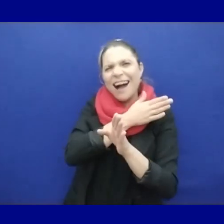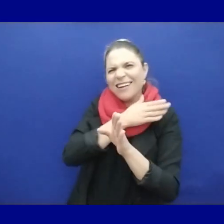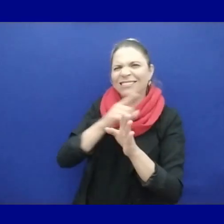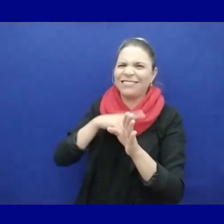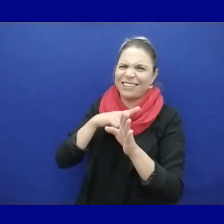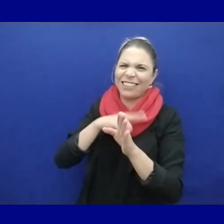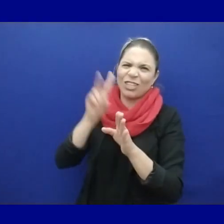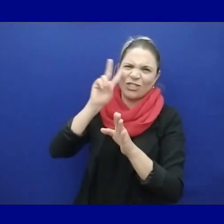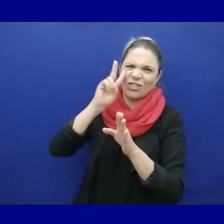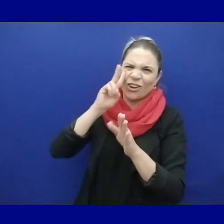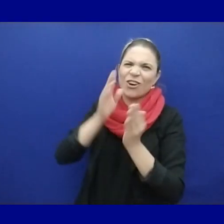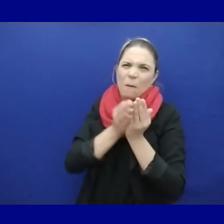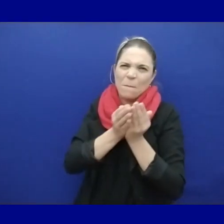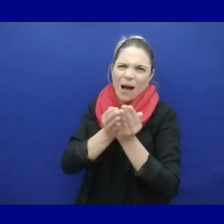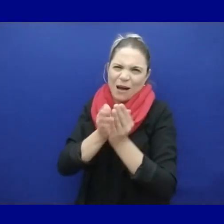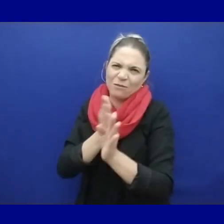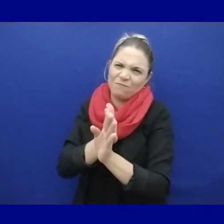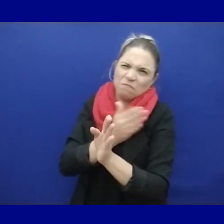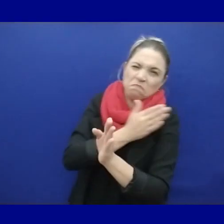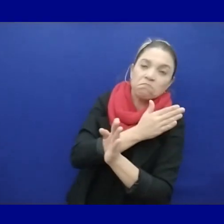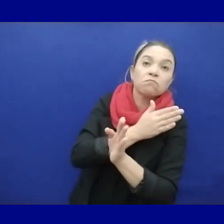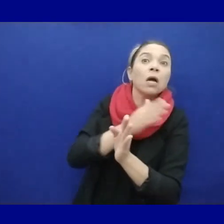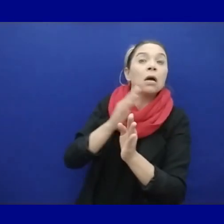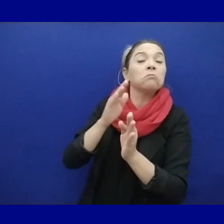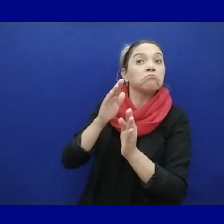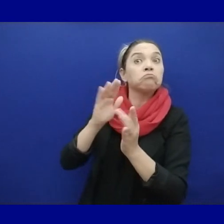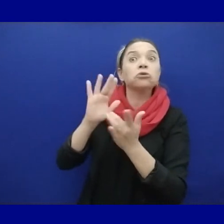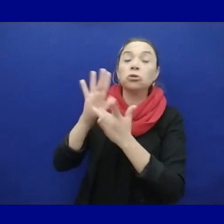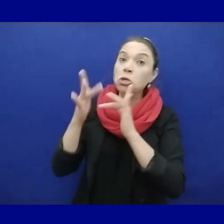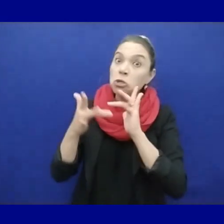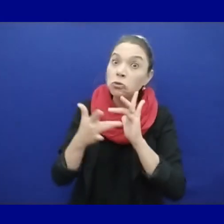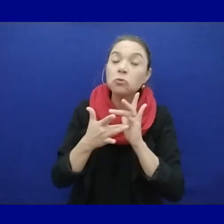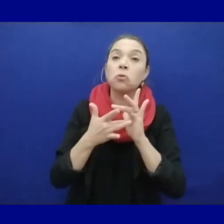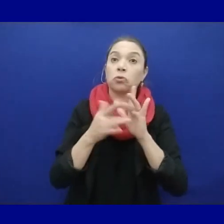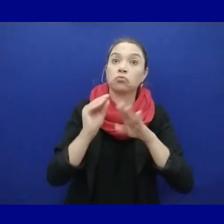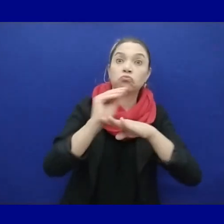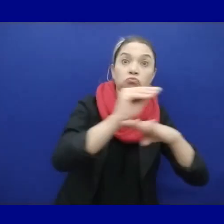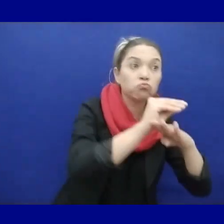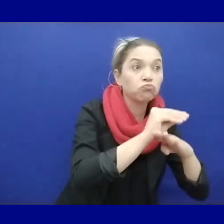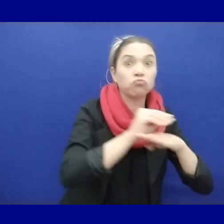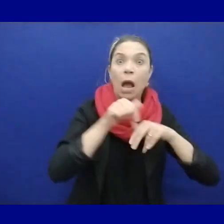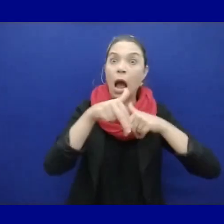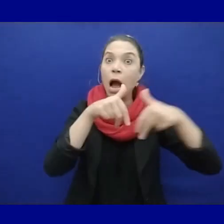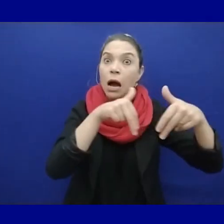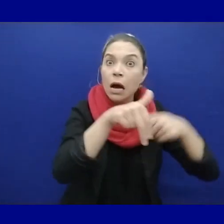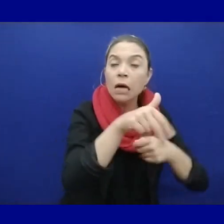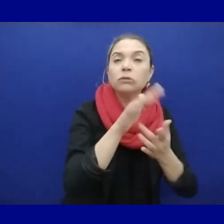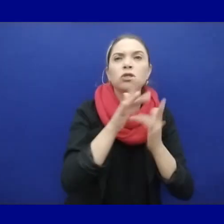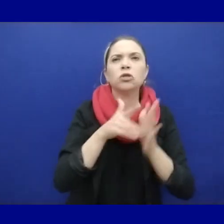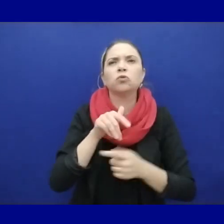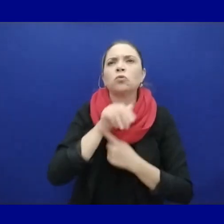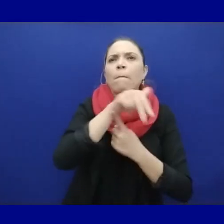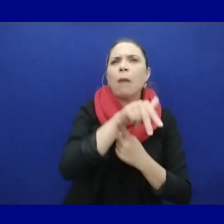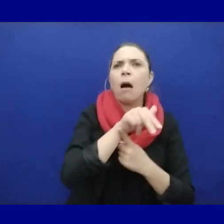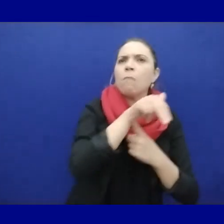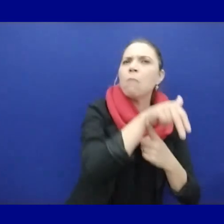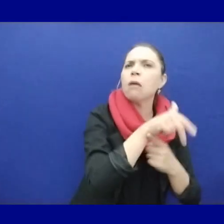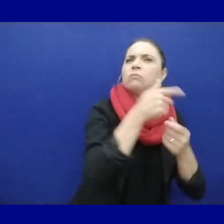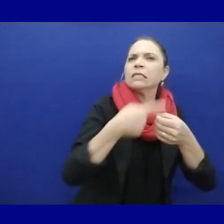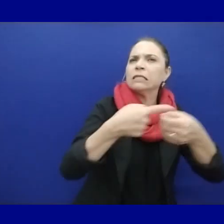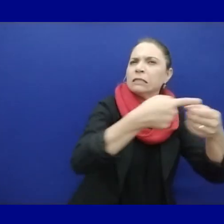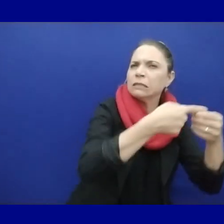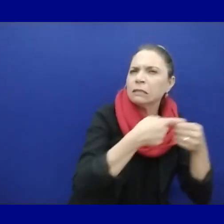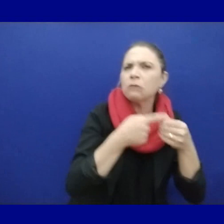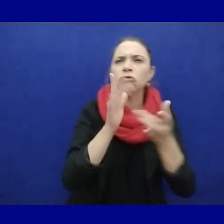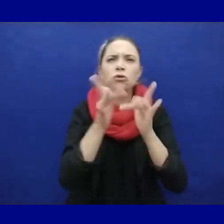anteriores haviam mostrado esse interesse do Senhor pelos homens. Sinais maravilhosos